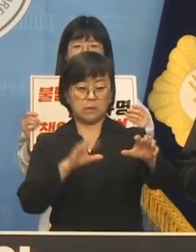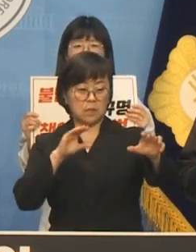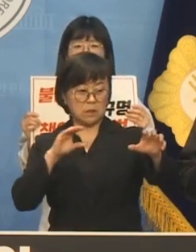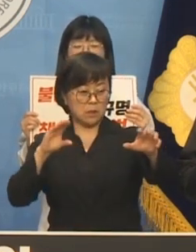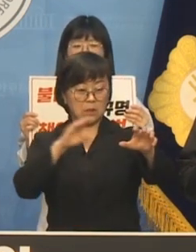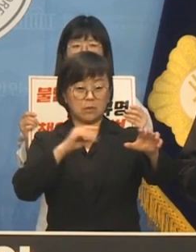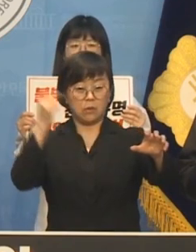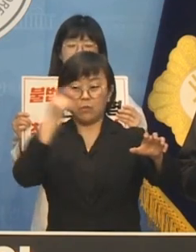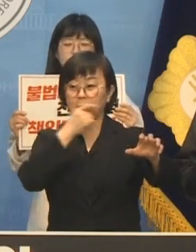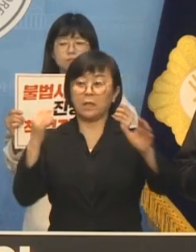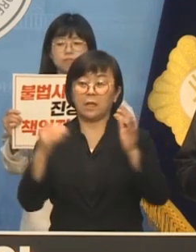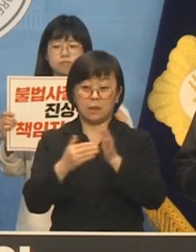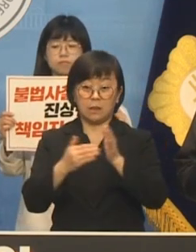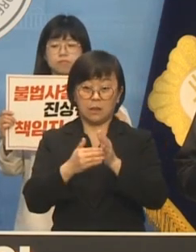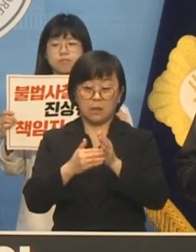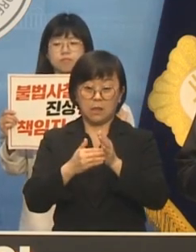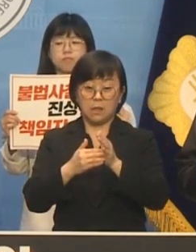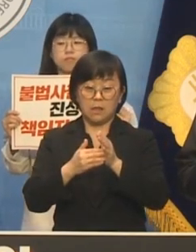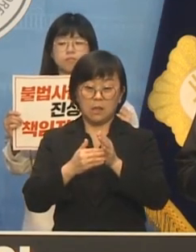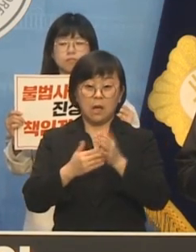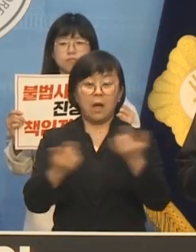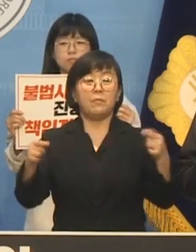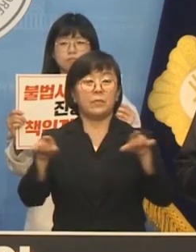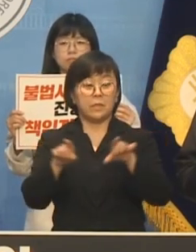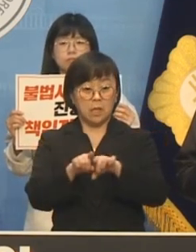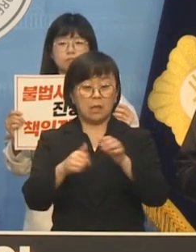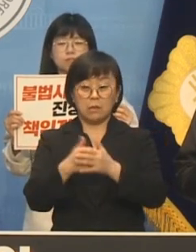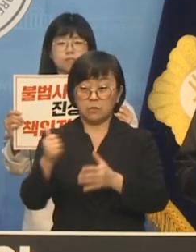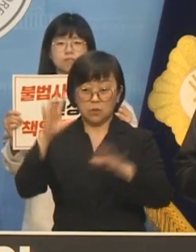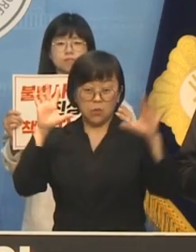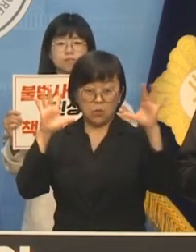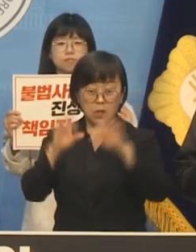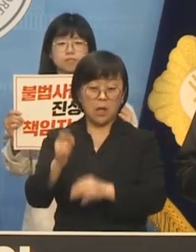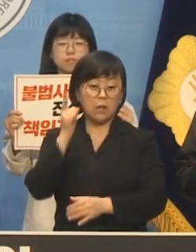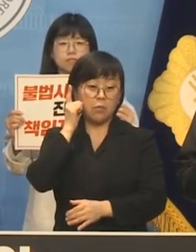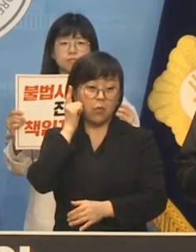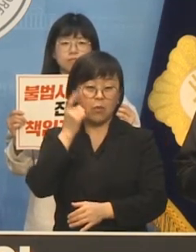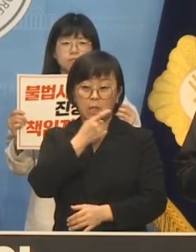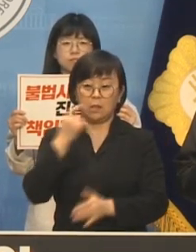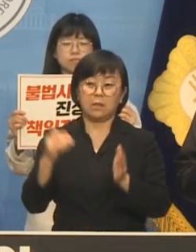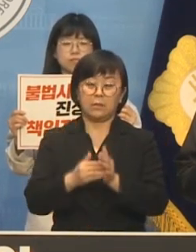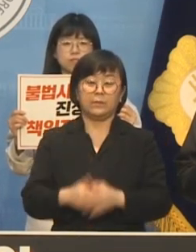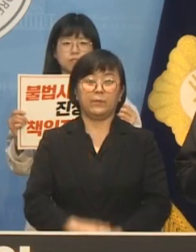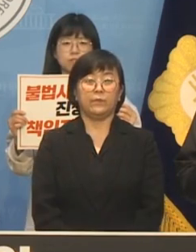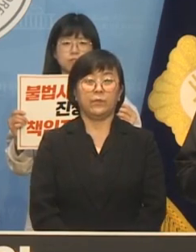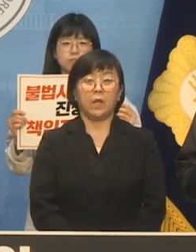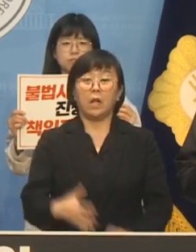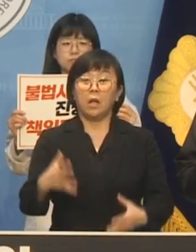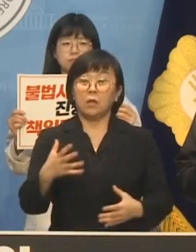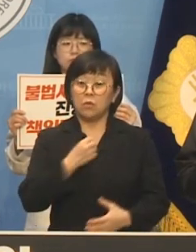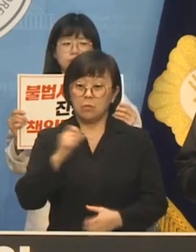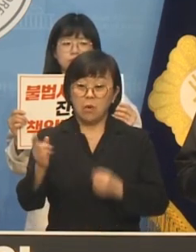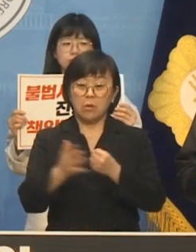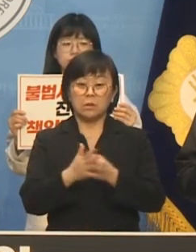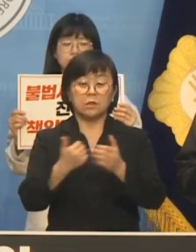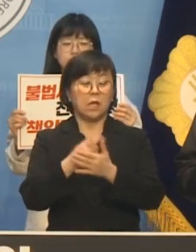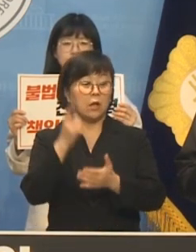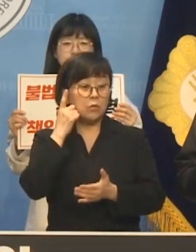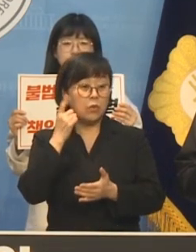있다는 것을 확인했고 항의와 함께 남성의 동의 아래 휴대전화를 확인했다. 놀랍게도 그